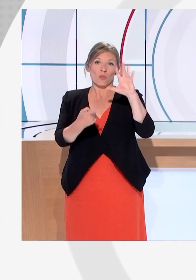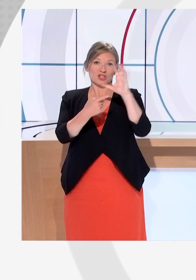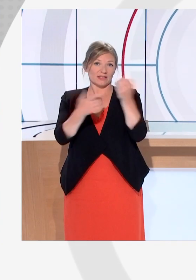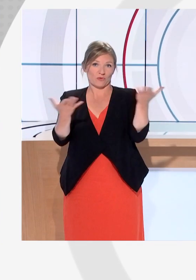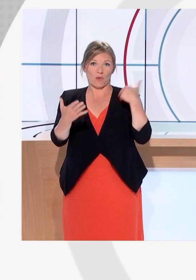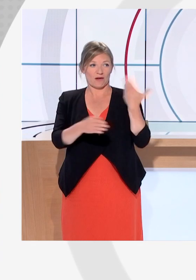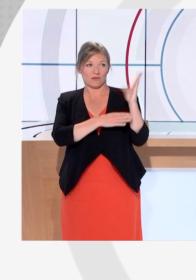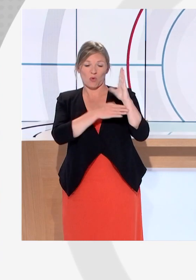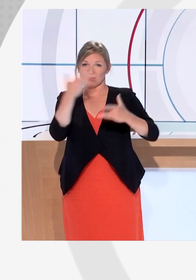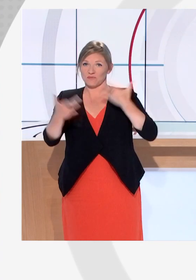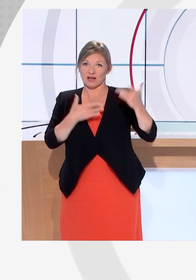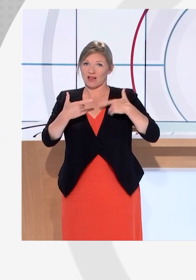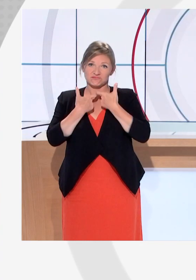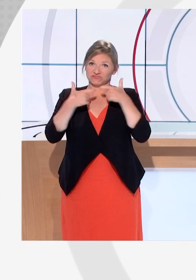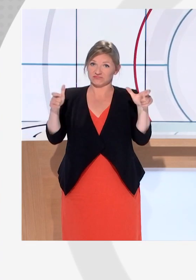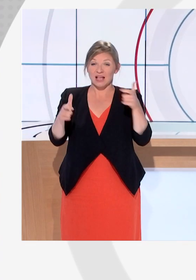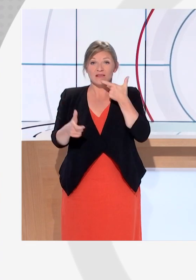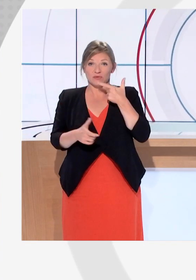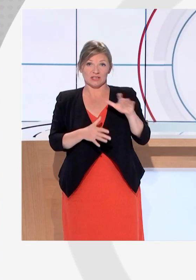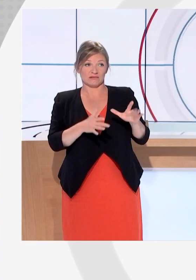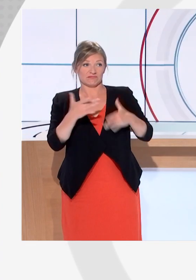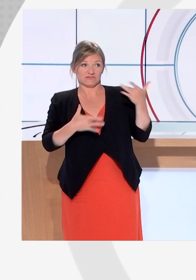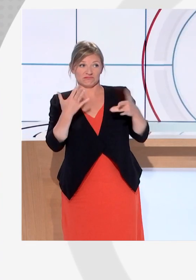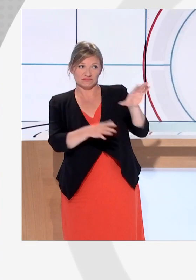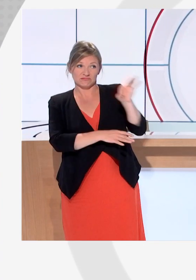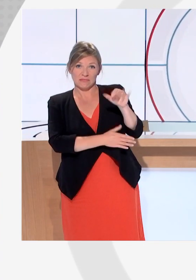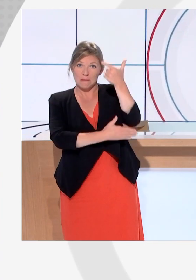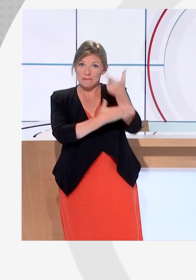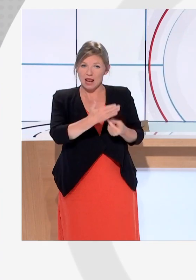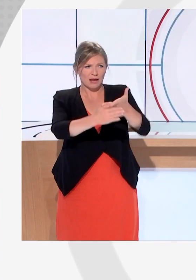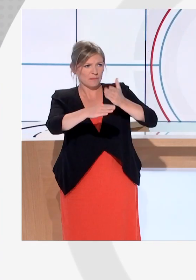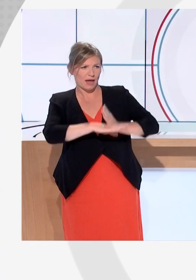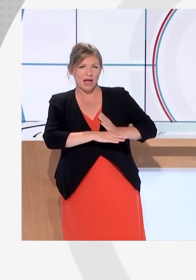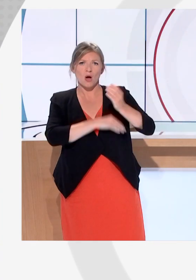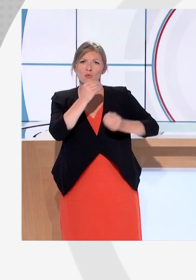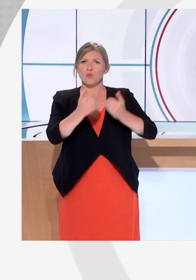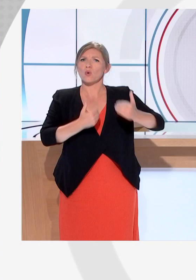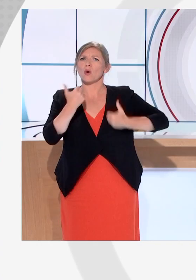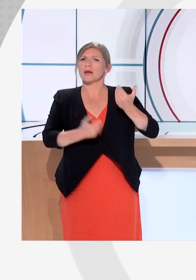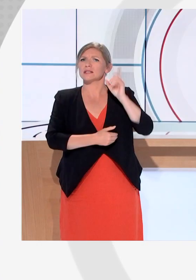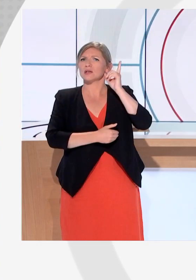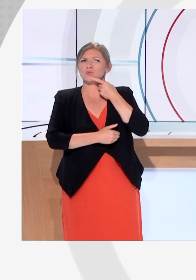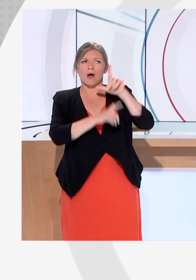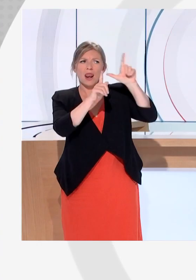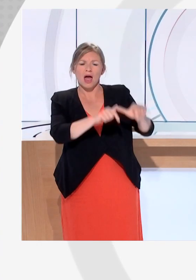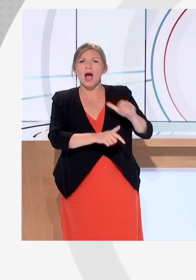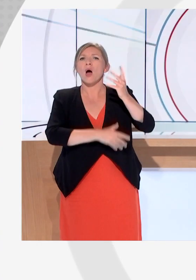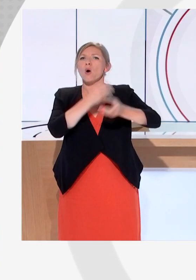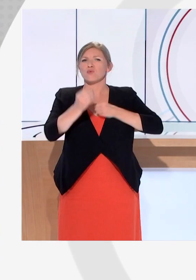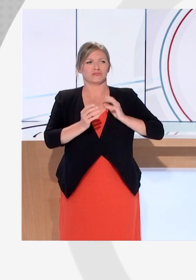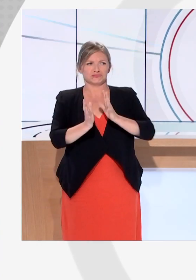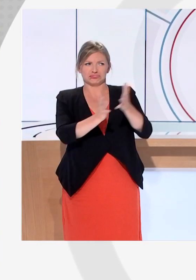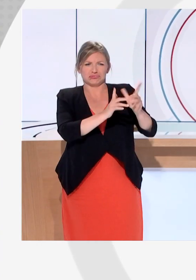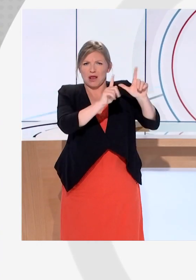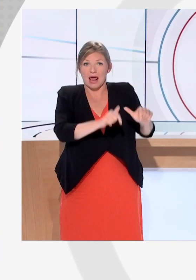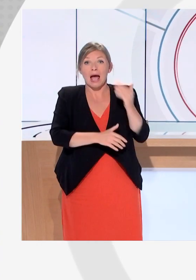c'est parce qu'on fait venir un spectacle qui est déjà bilingue, qui est déjà avec un artiste sourd au plateau ou qui est déjà dans la langue des signes. Et